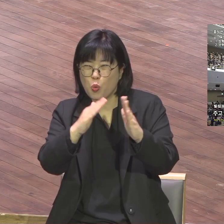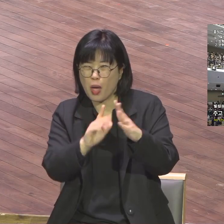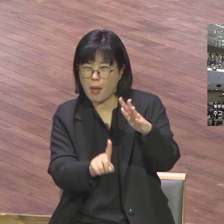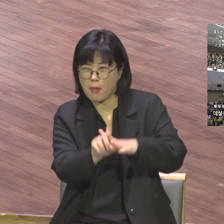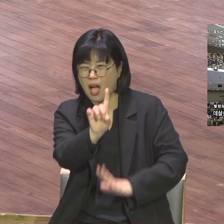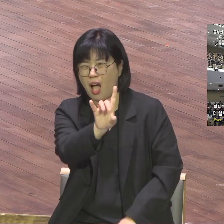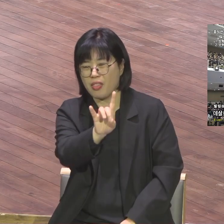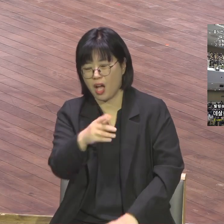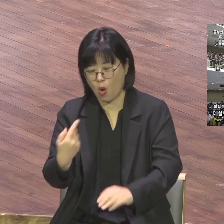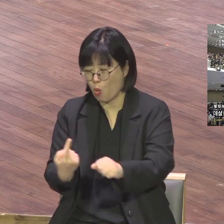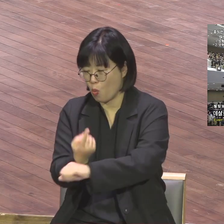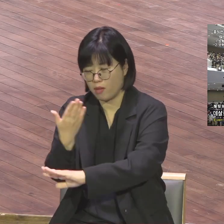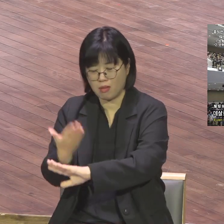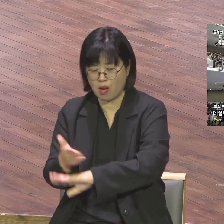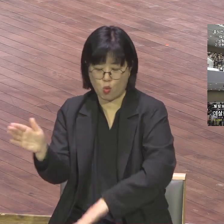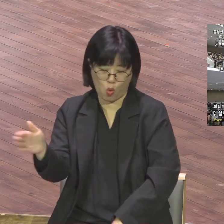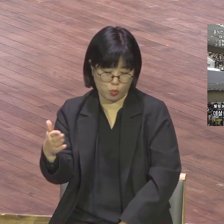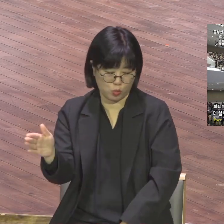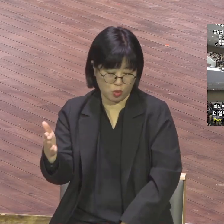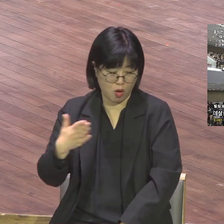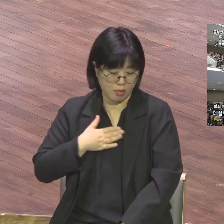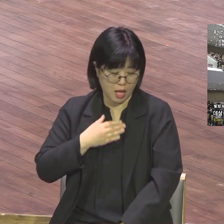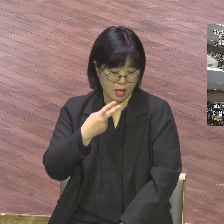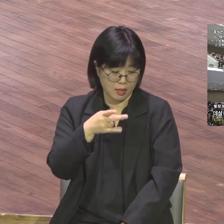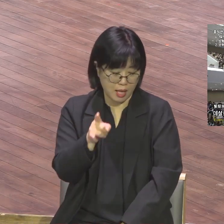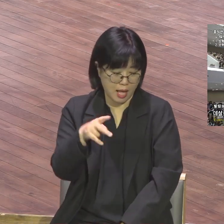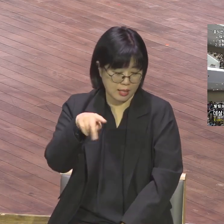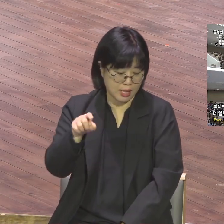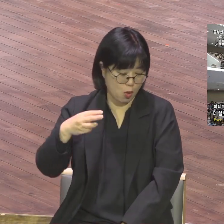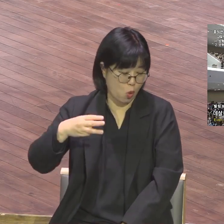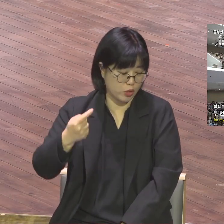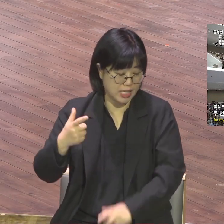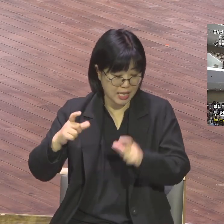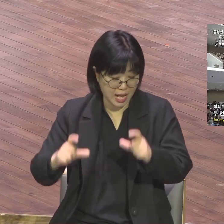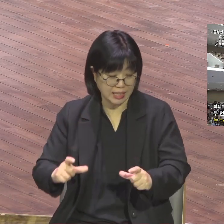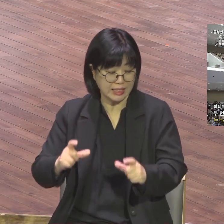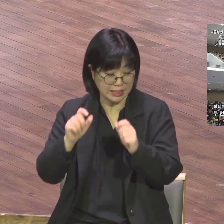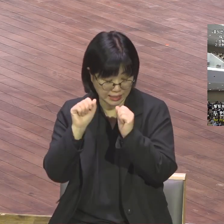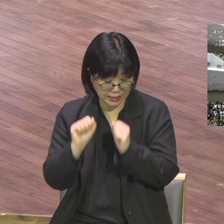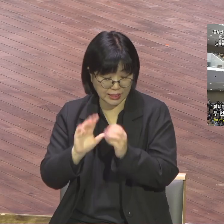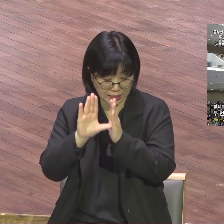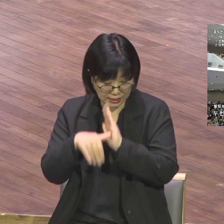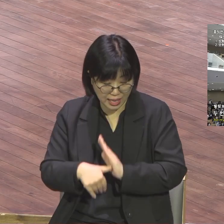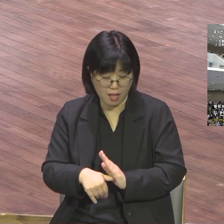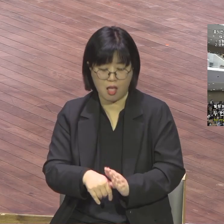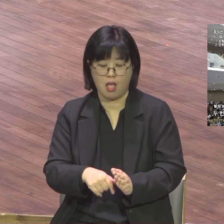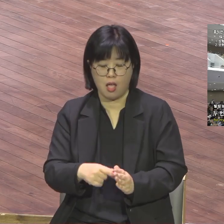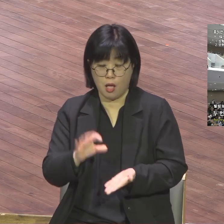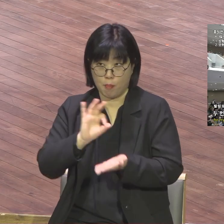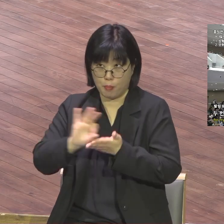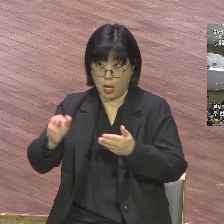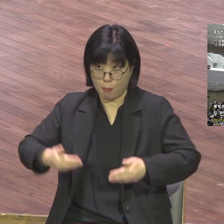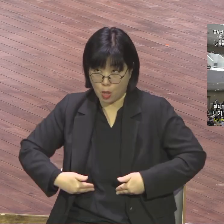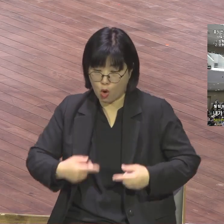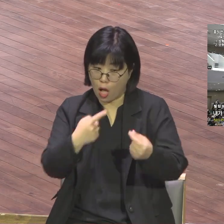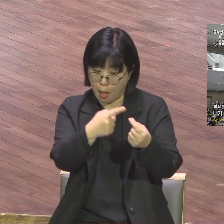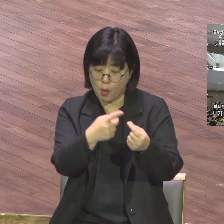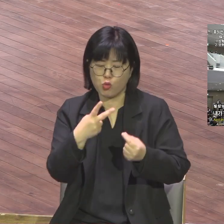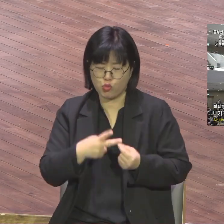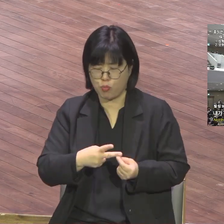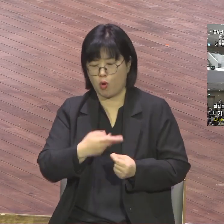아무도 없었느니라. 데살로니가 있을 때에도 너희가 한 번뿐만 아니라 두 번이나 나의 쓸 것을